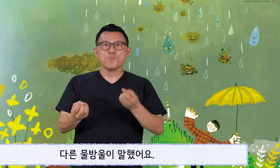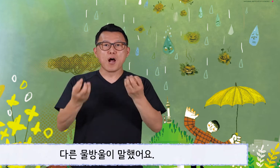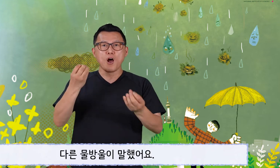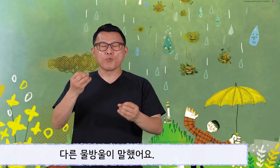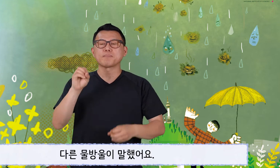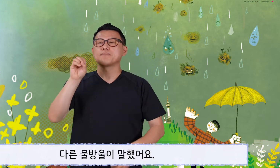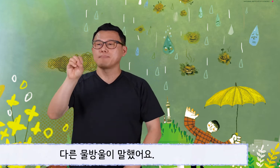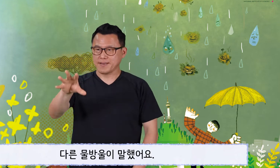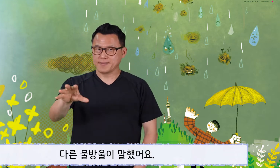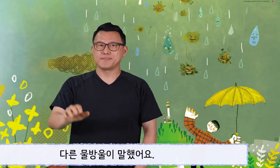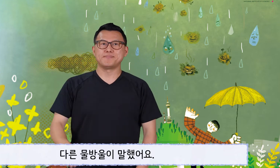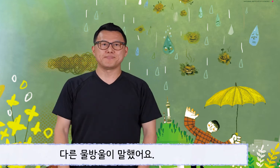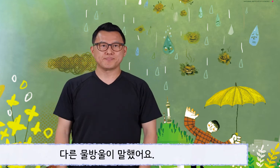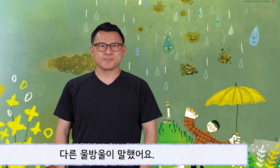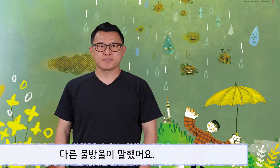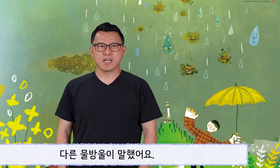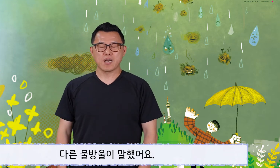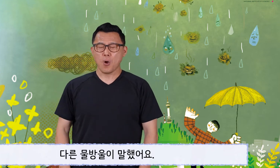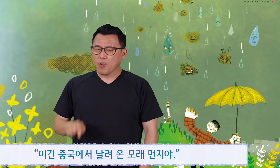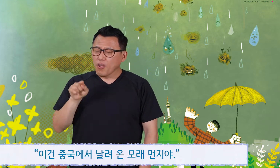다른 물방울이 말했어요.